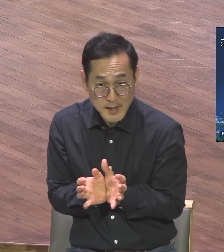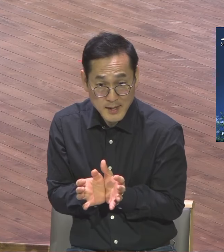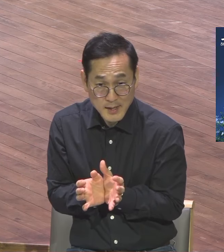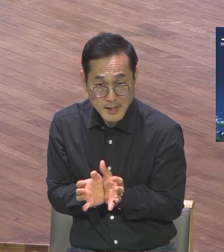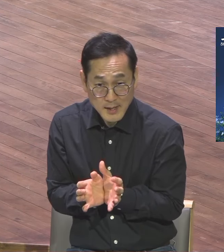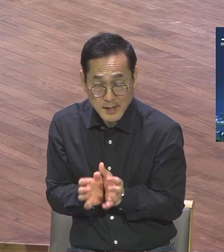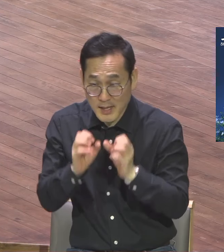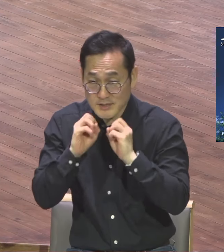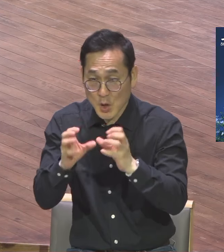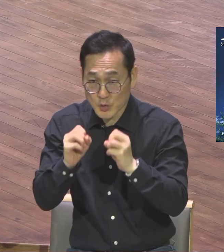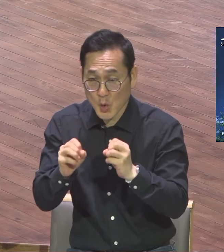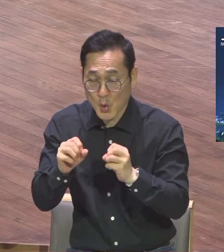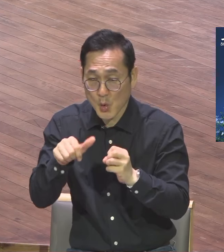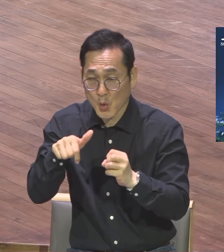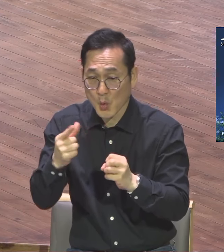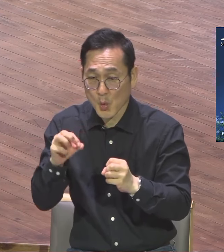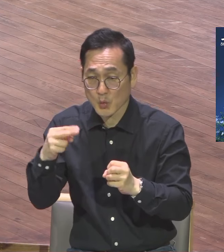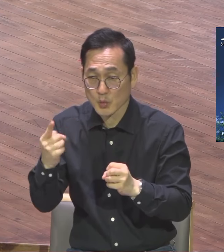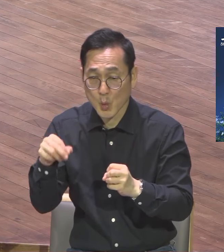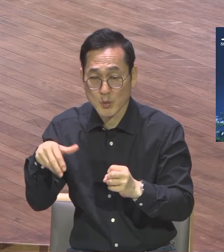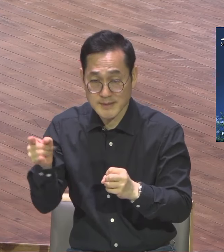모로비안 공동체입니다. 이